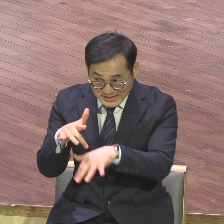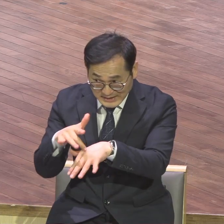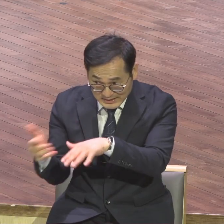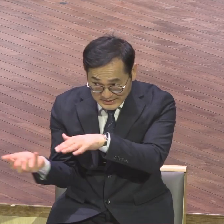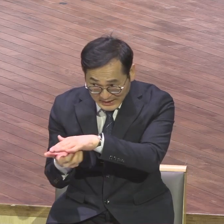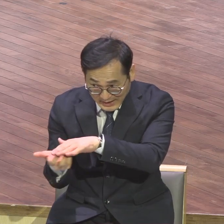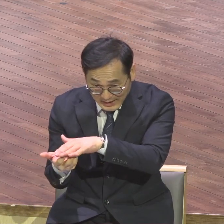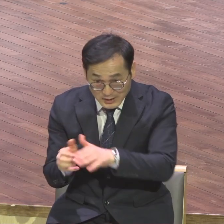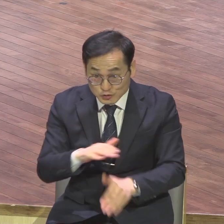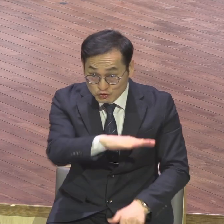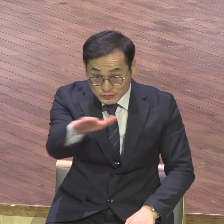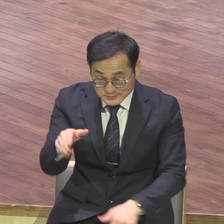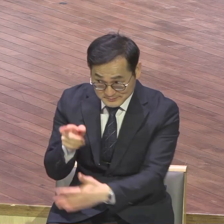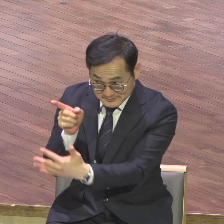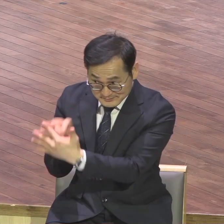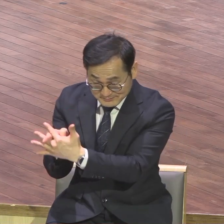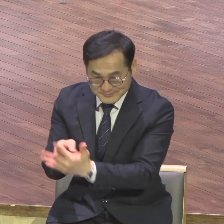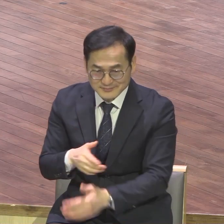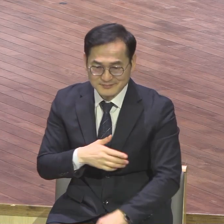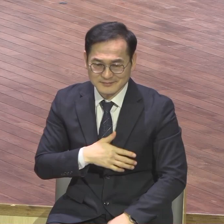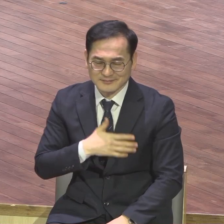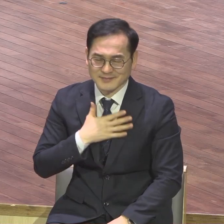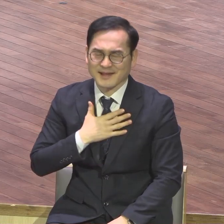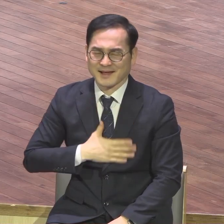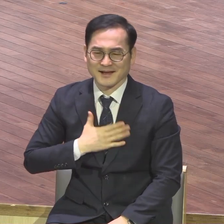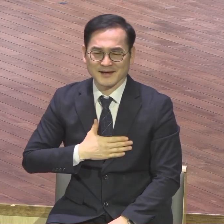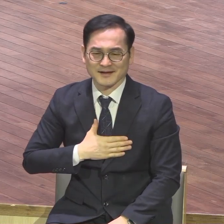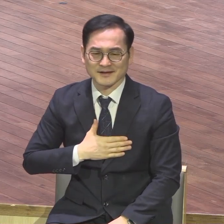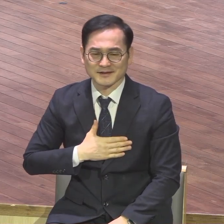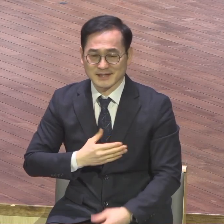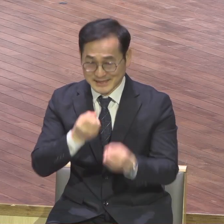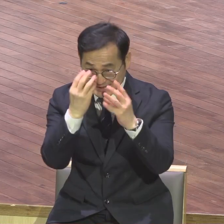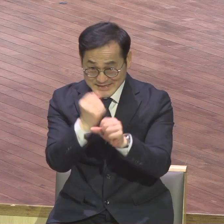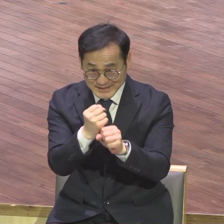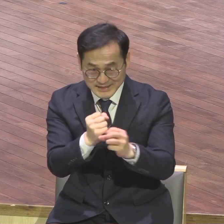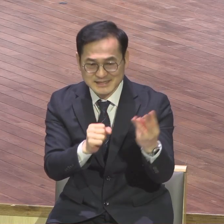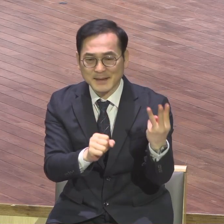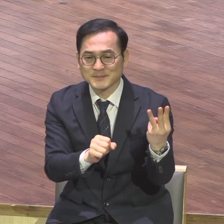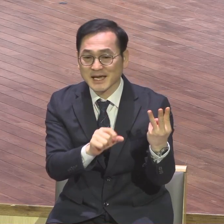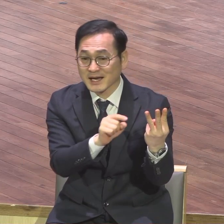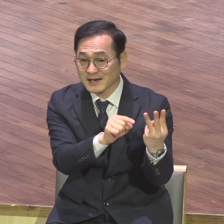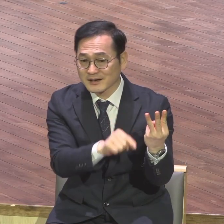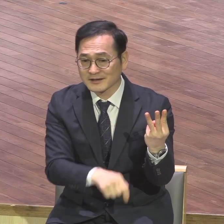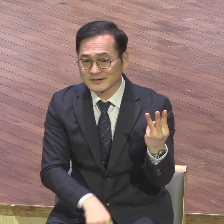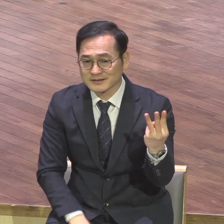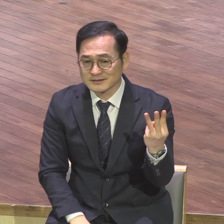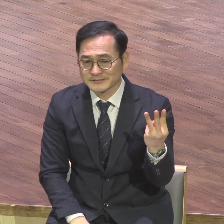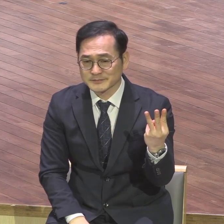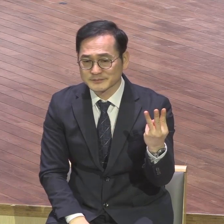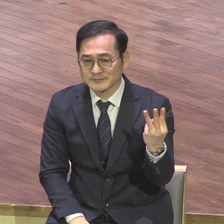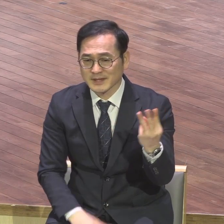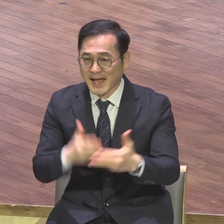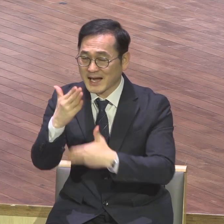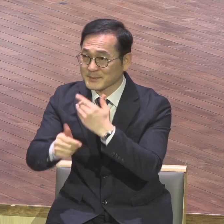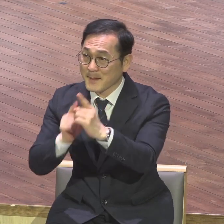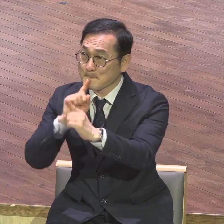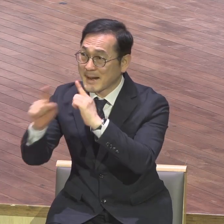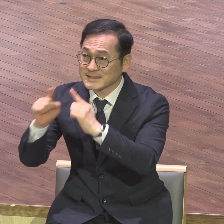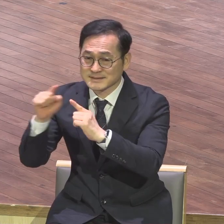있다라는 것입니다. 창세기 3장 사건도 하나님의 말씀에 대한